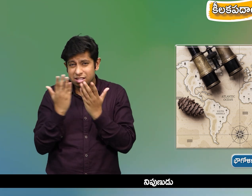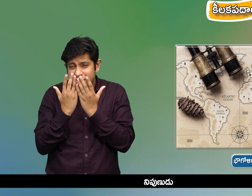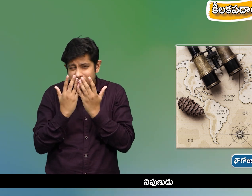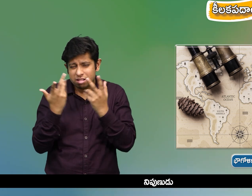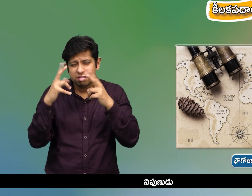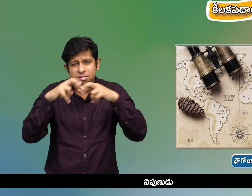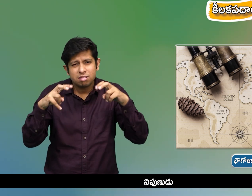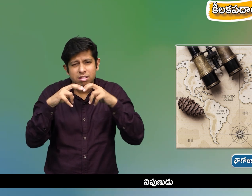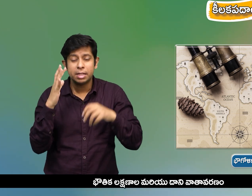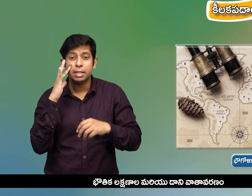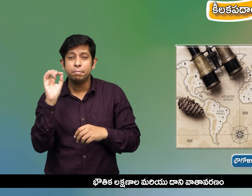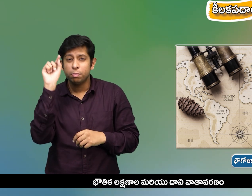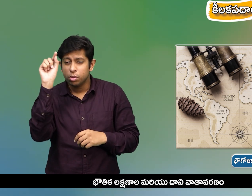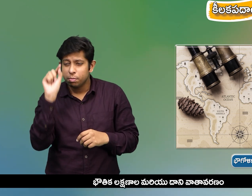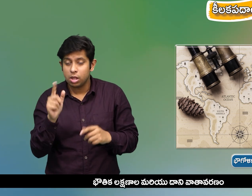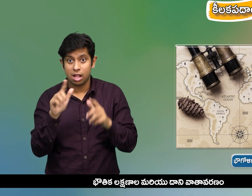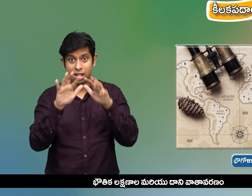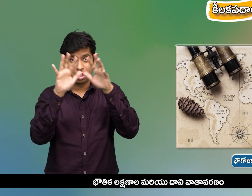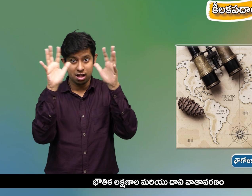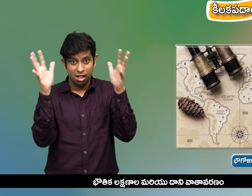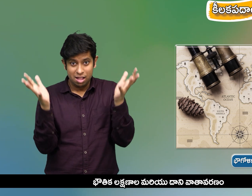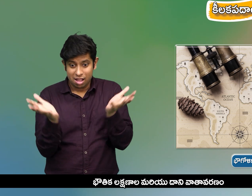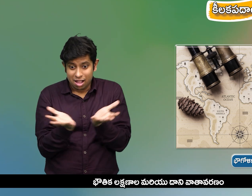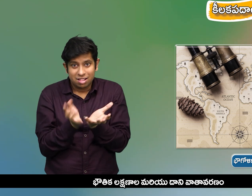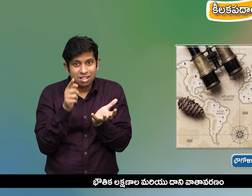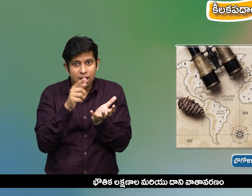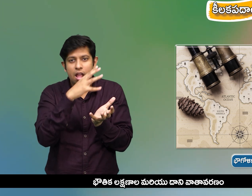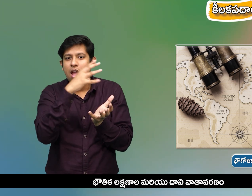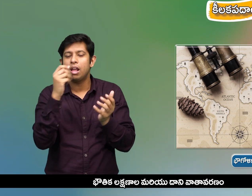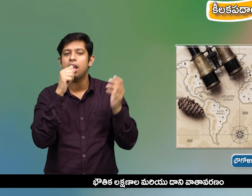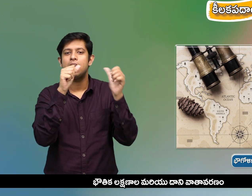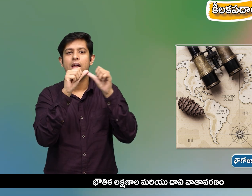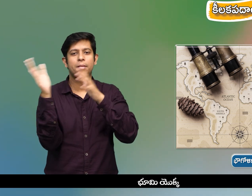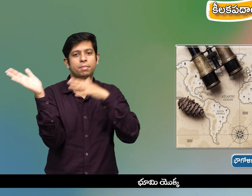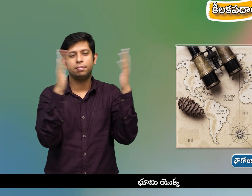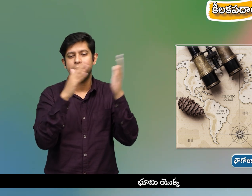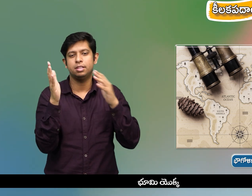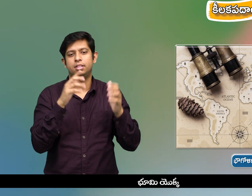నిపుణుడు, భౌతిక లక్షణాల మరియు దాని వాతావరణం, భూమి యొక్క